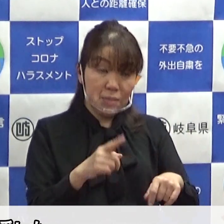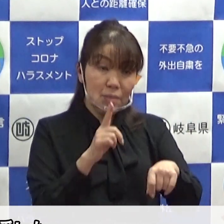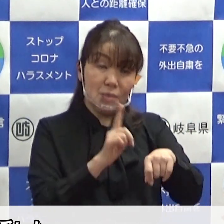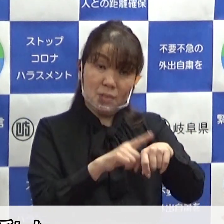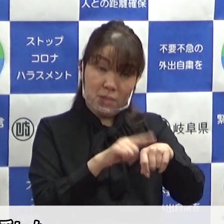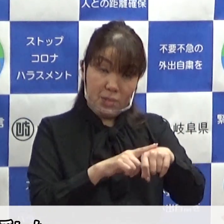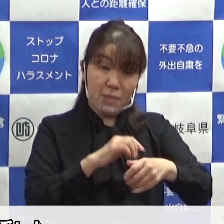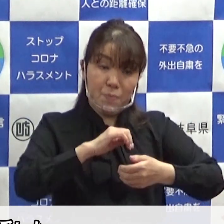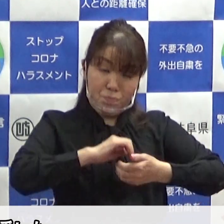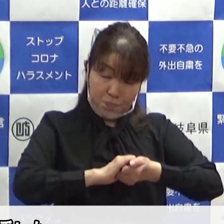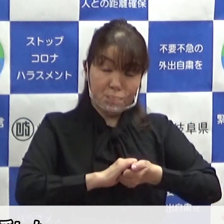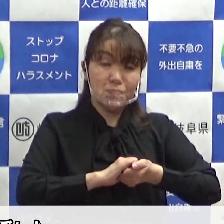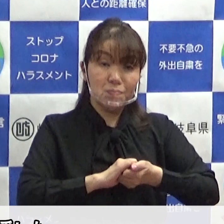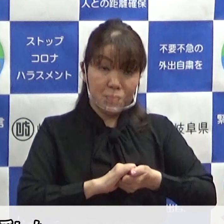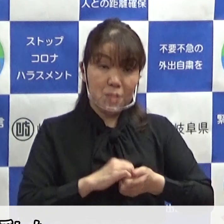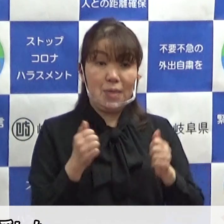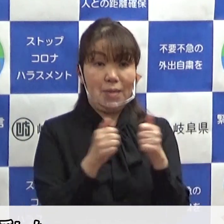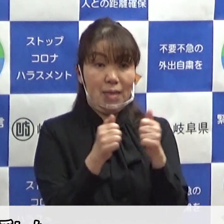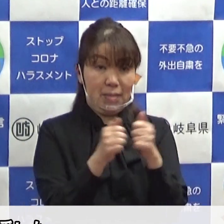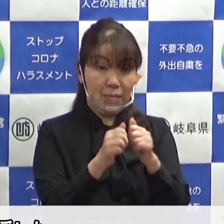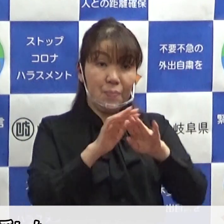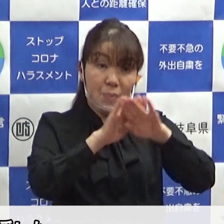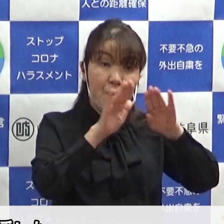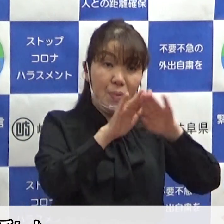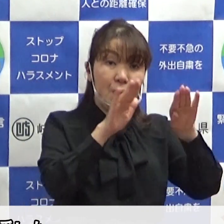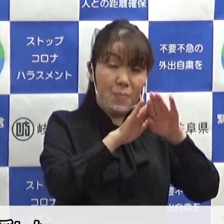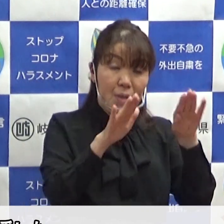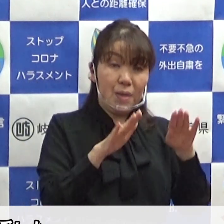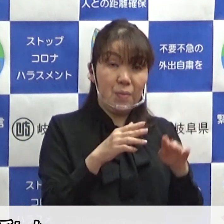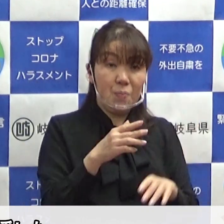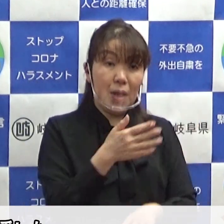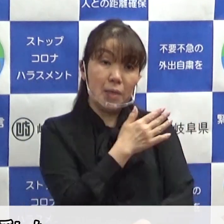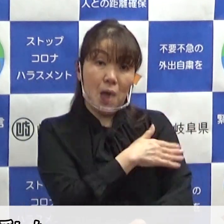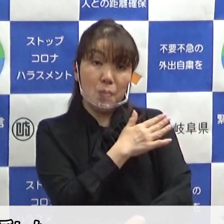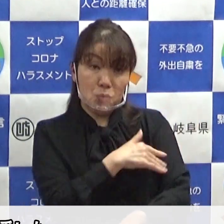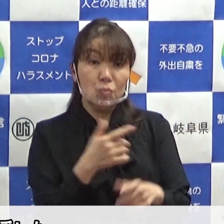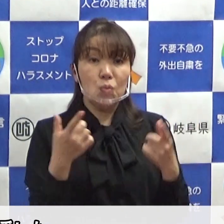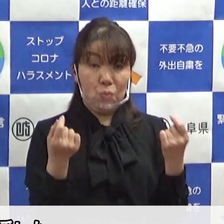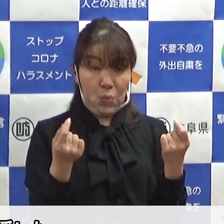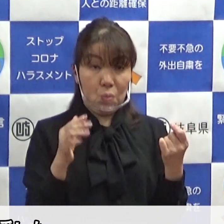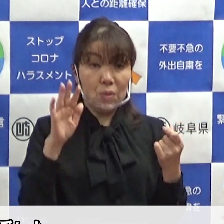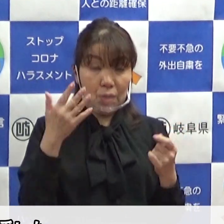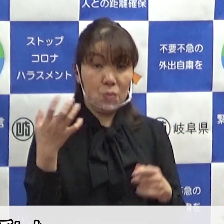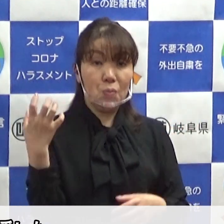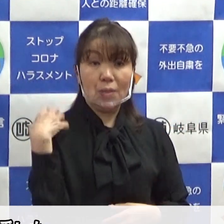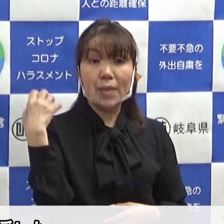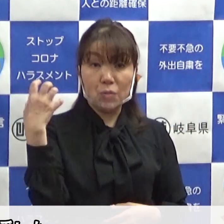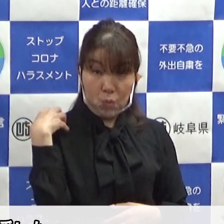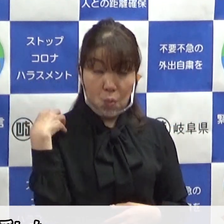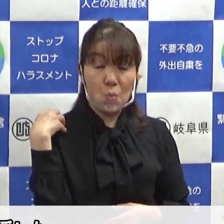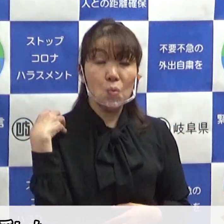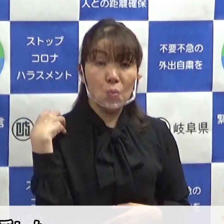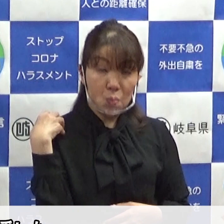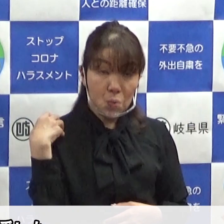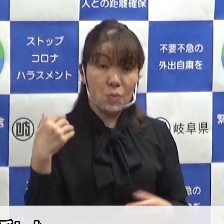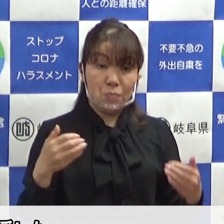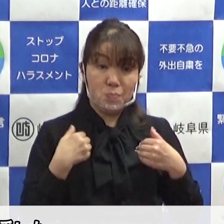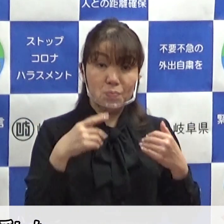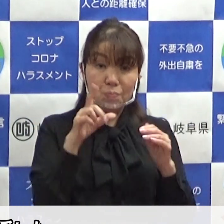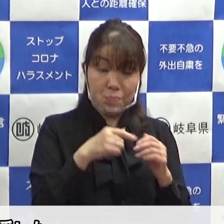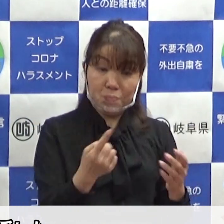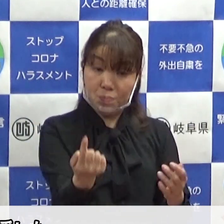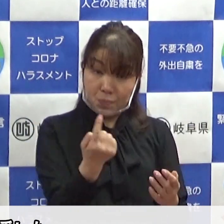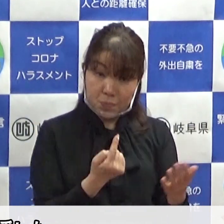で会議をしましたけども、これは幹部もそうですけども、担当の人もですね、必要に応じて来てもら